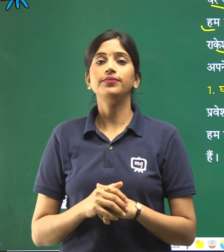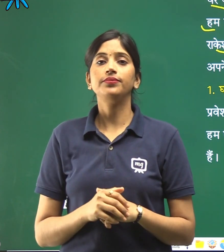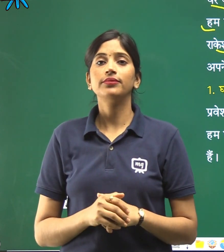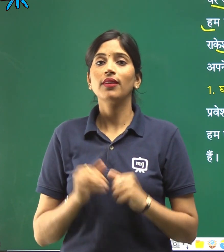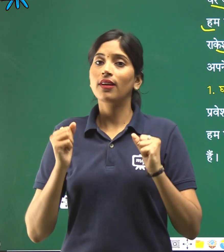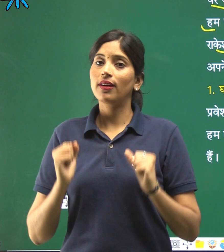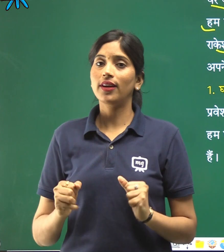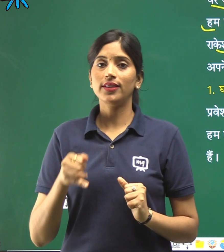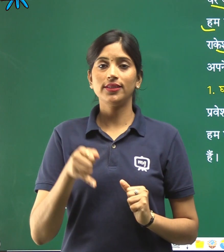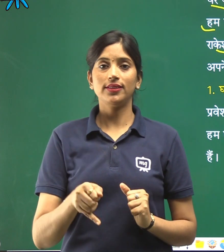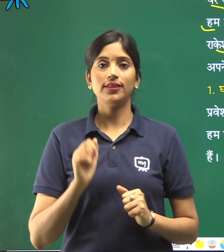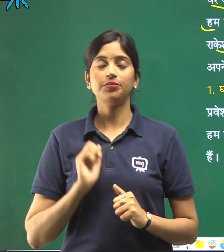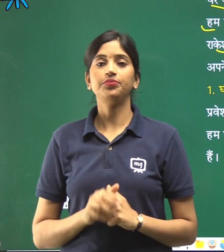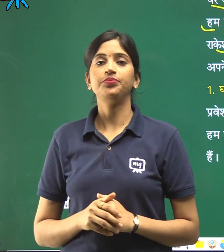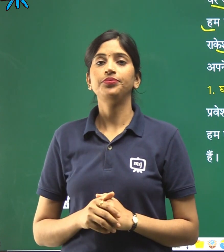रहता है।